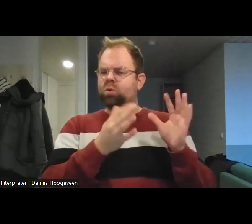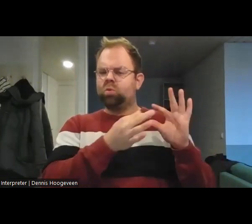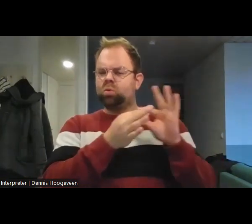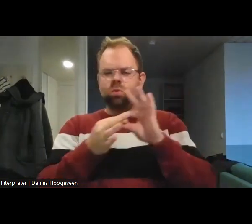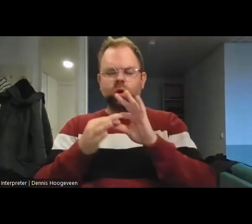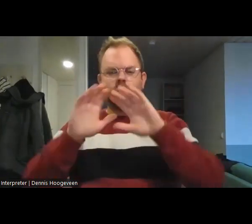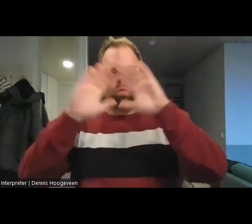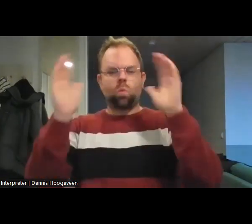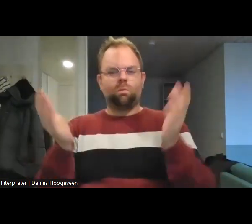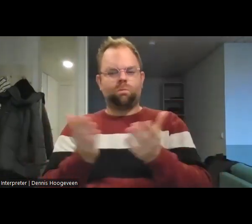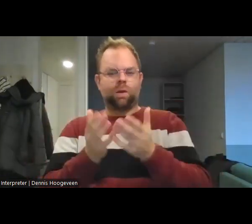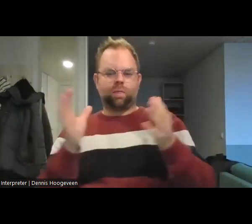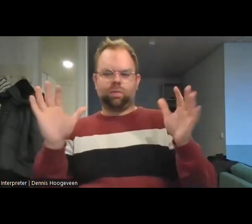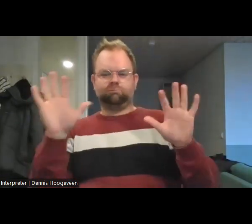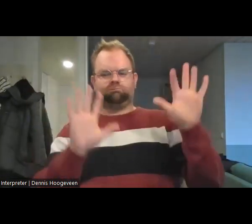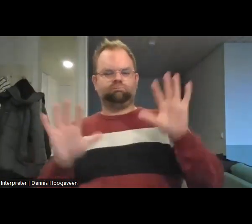domaine vital.